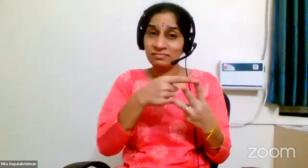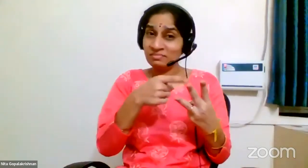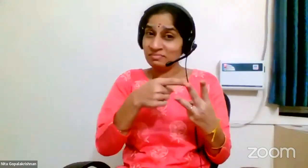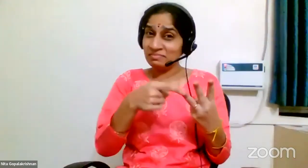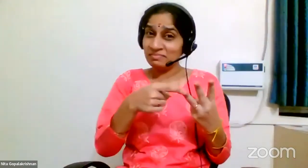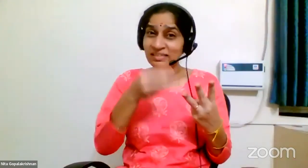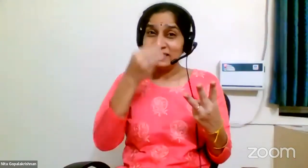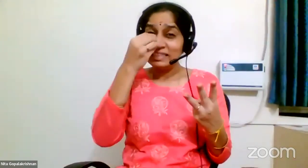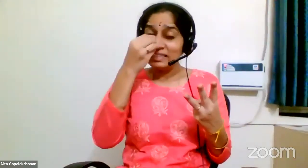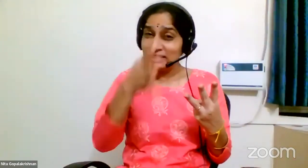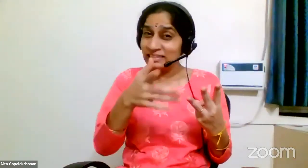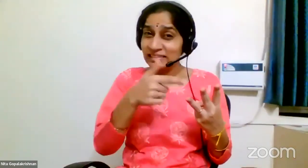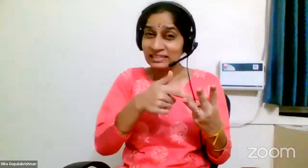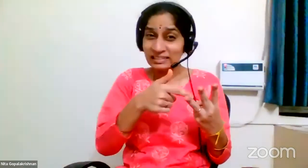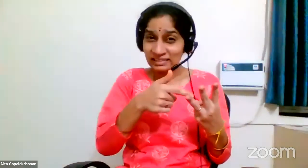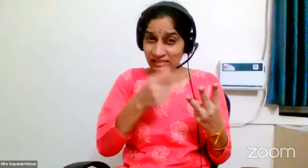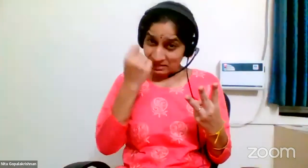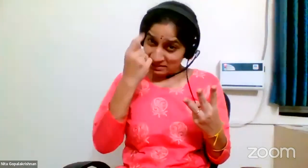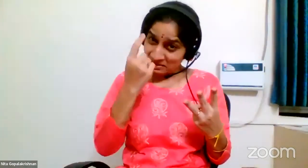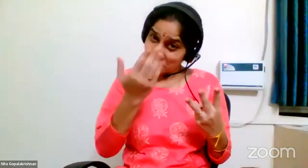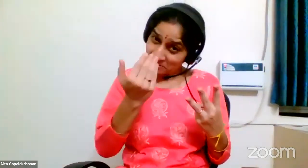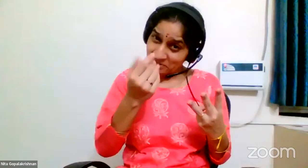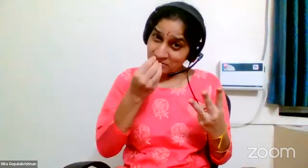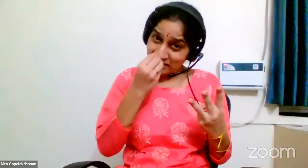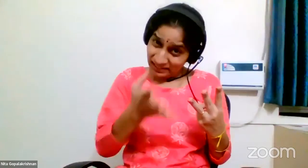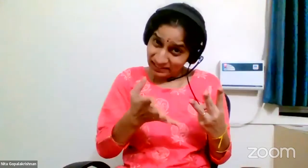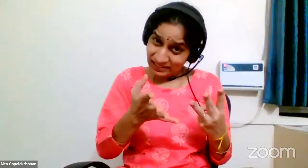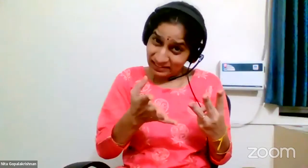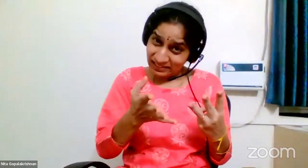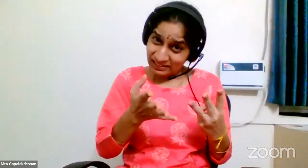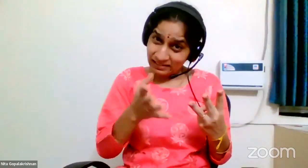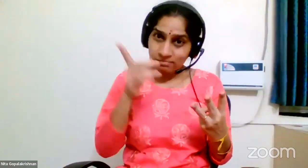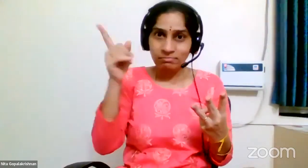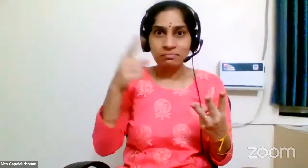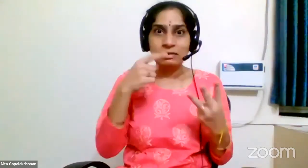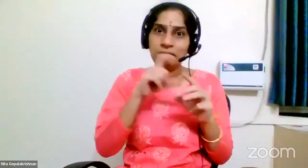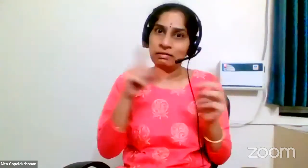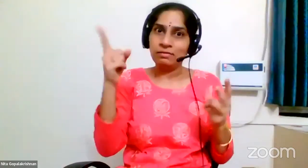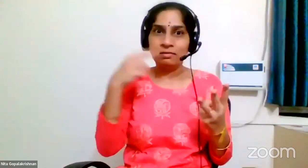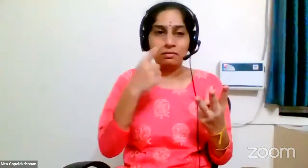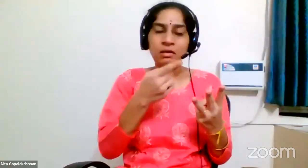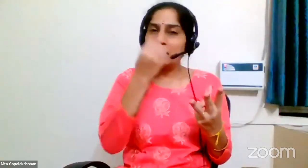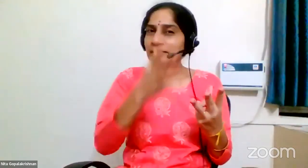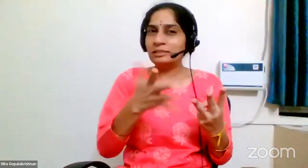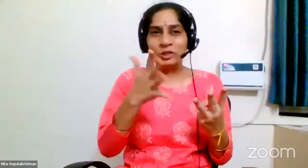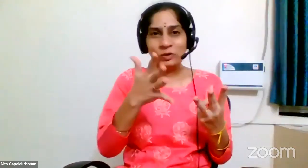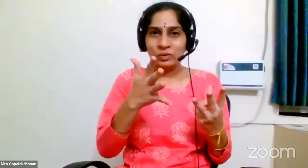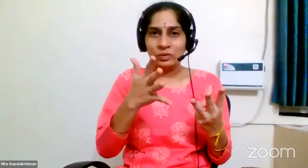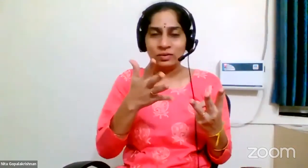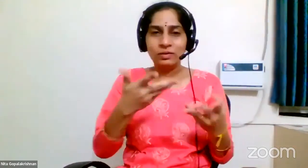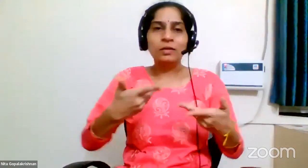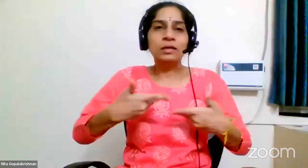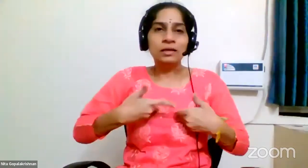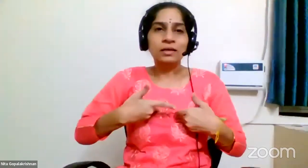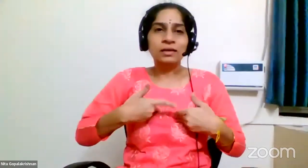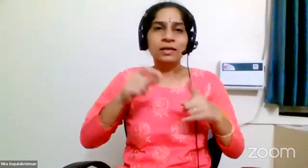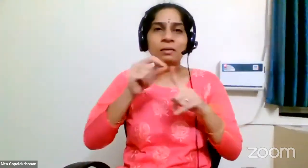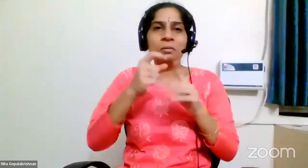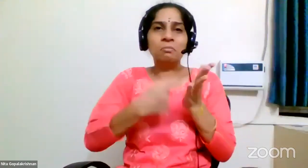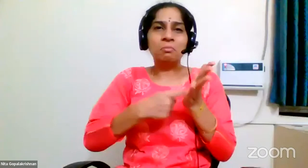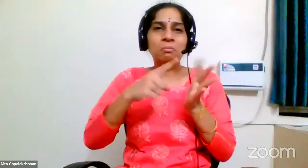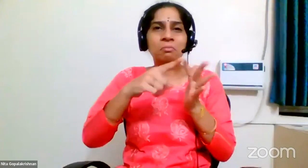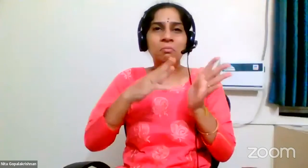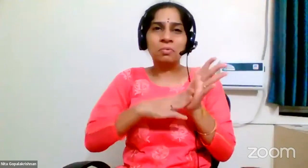दास बिल्कुल भी ऐसा दुस्साहस नहीं करूंगा आपको इन तीनों चीजों को 10 मिनट में समझाने का। इसलिए हम